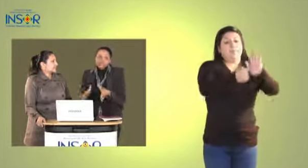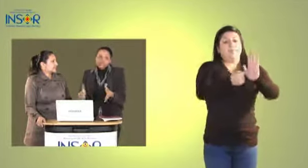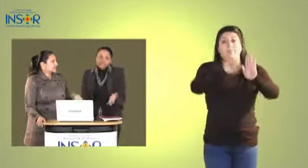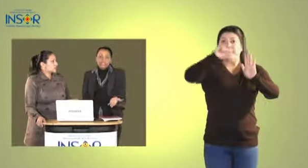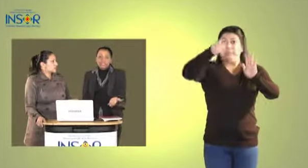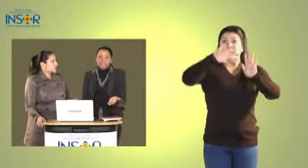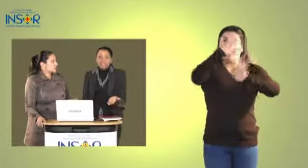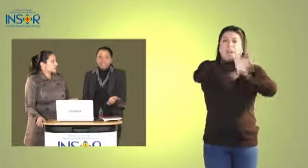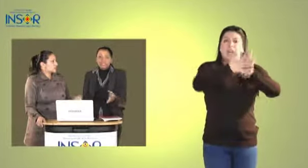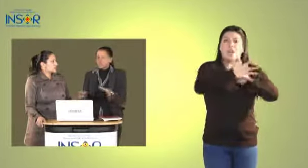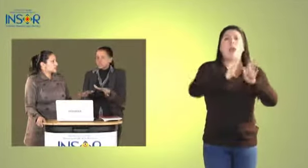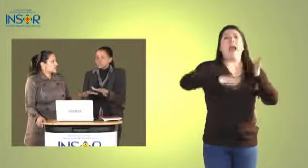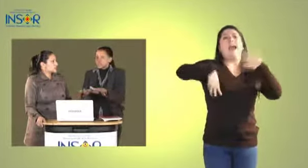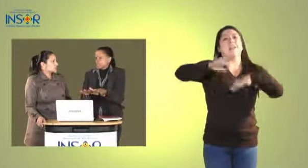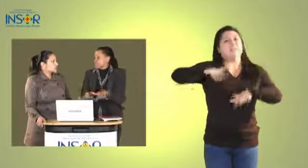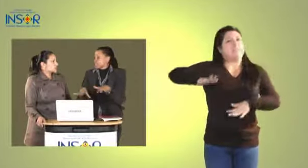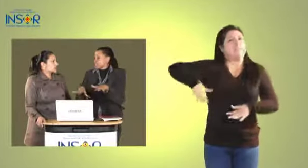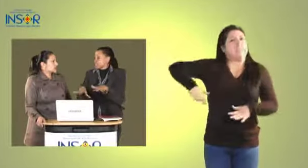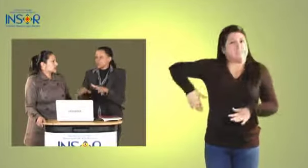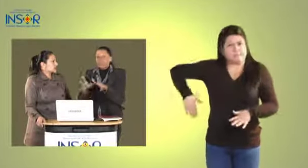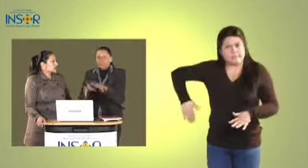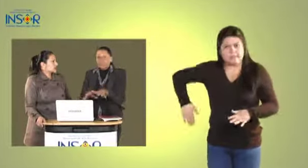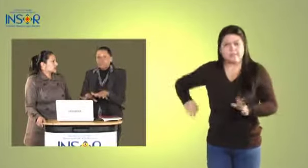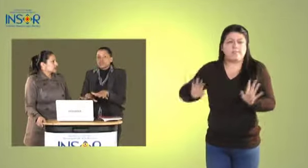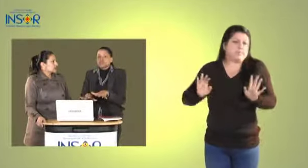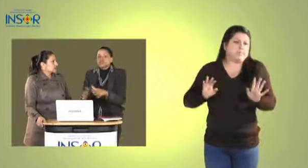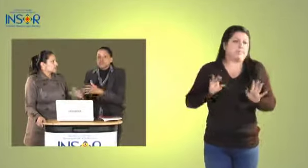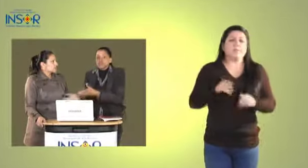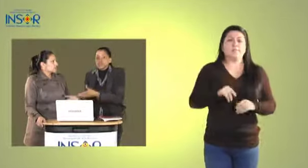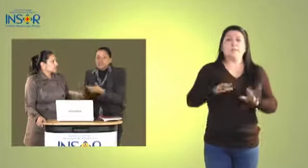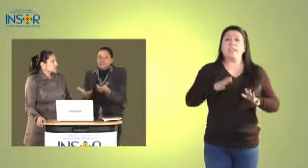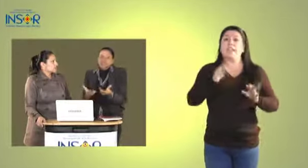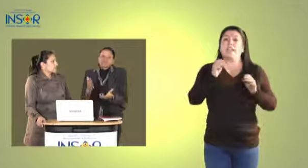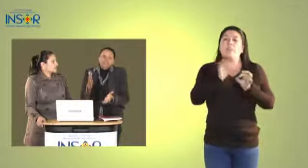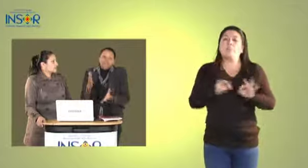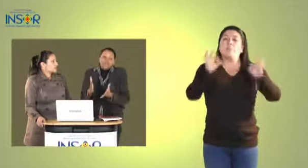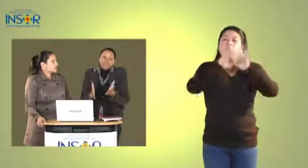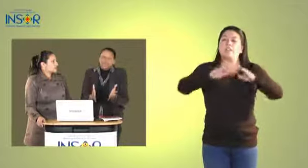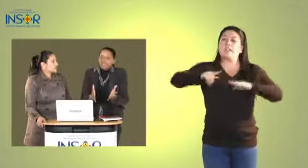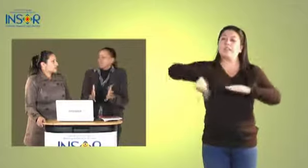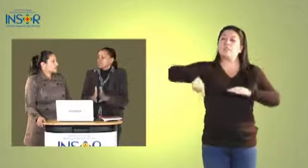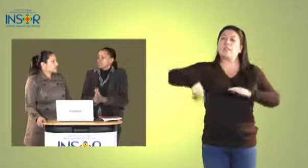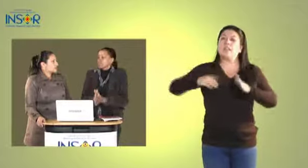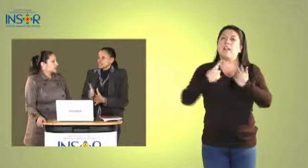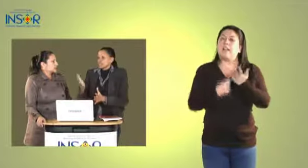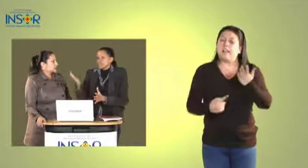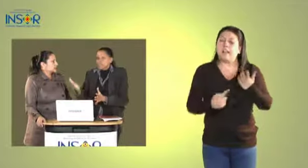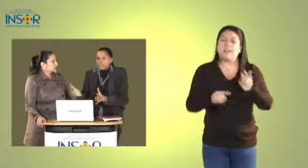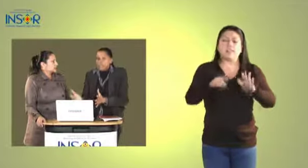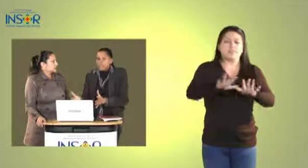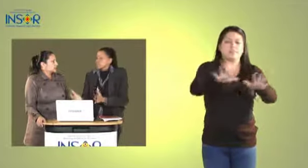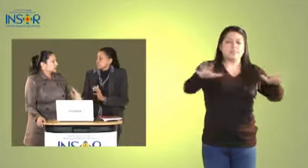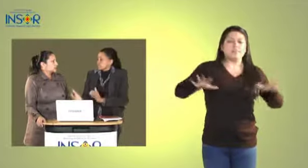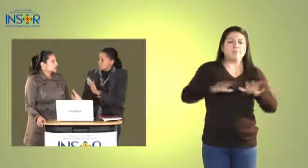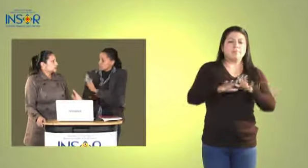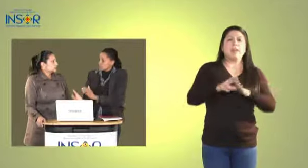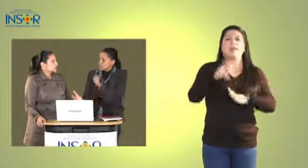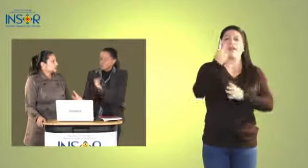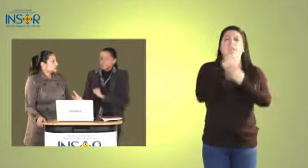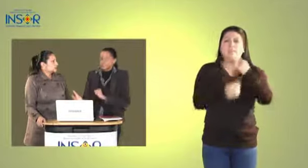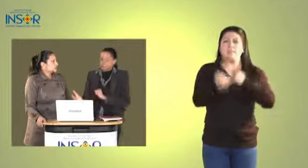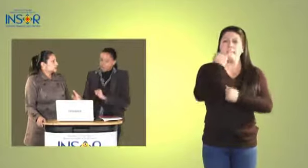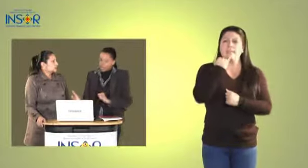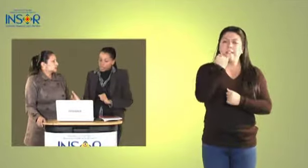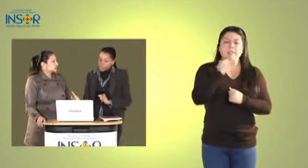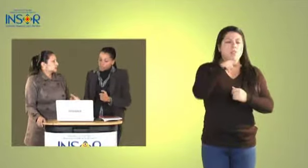pero que una vez estando en ese contexto que ya sea bilingüe, no habla para sordos, donde hay unos requisitos que pues, la docente maneja la lengua, hacemos que está el hablante, nativo